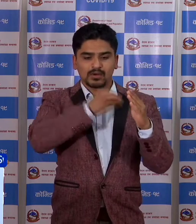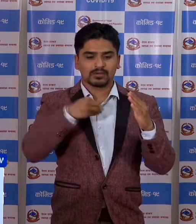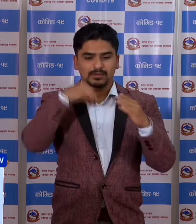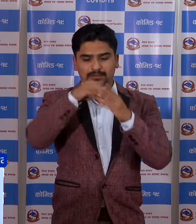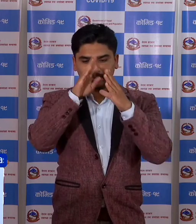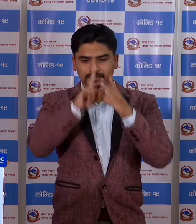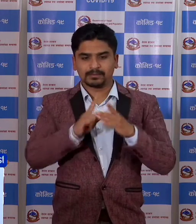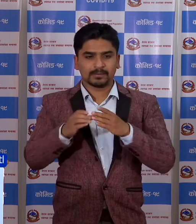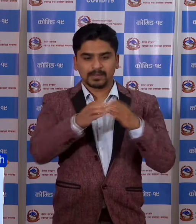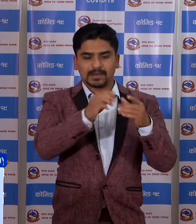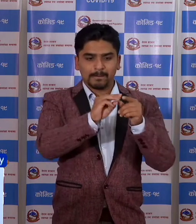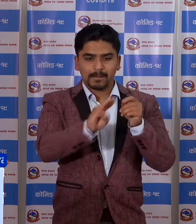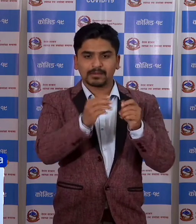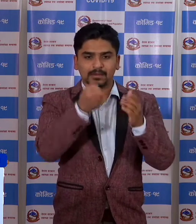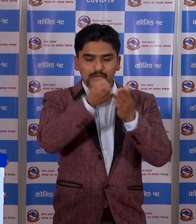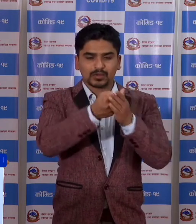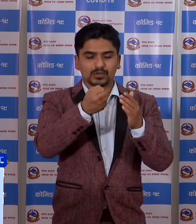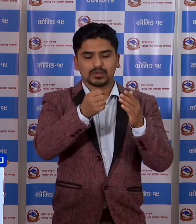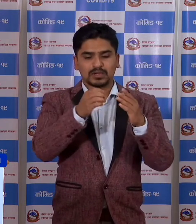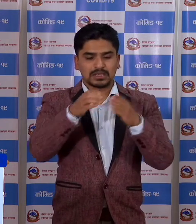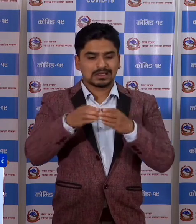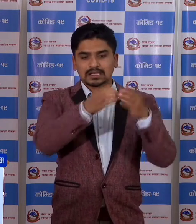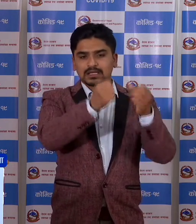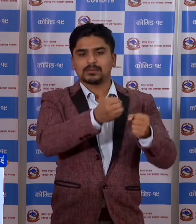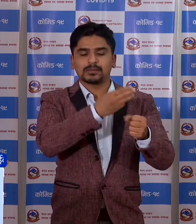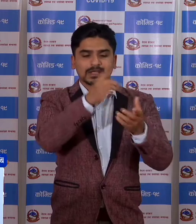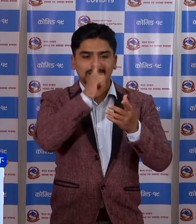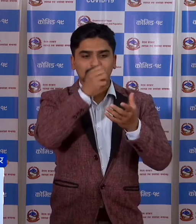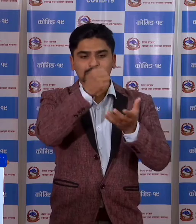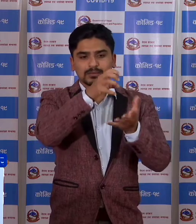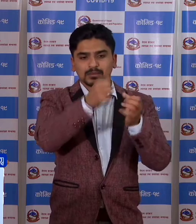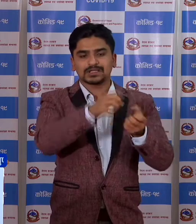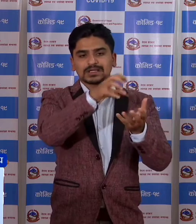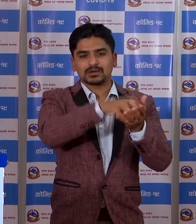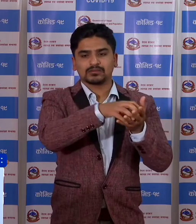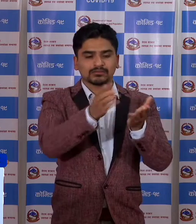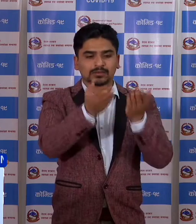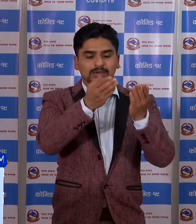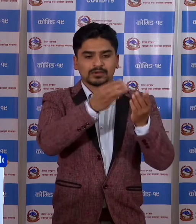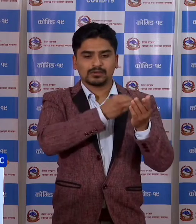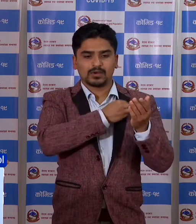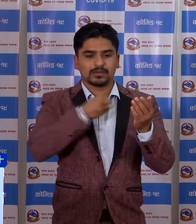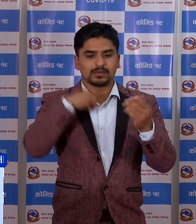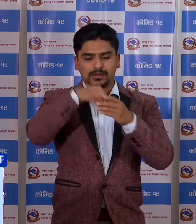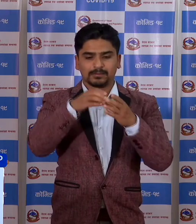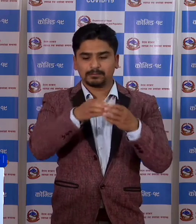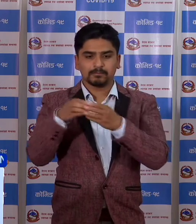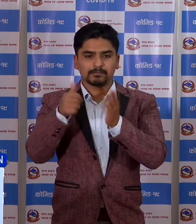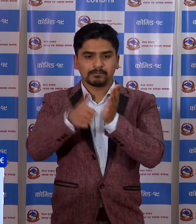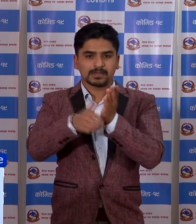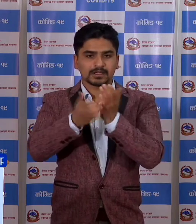आइसोलेसनमा रहने, जस्तै मापदण्ड पुगेका क्वारेन्टाइनहरूलाई अपग्रेड गरेर आइसोलेसन अरू कक्षहरू बनाउन